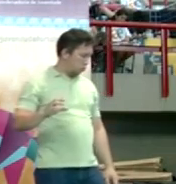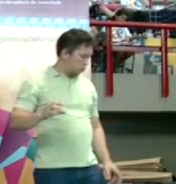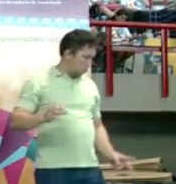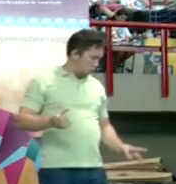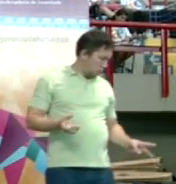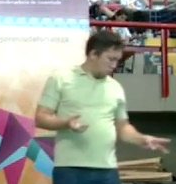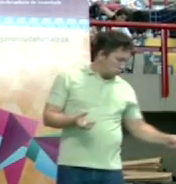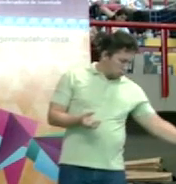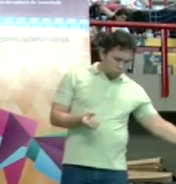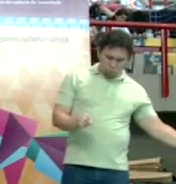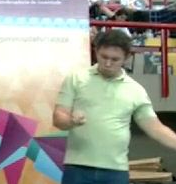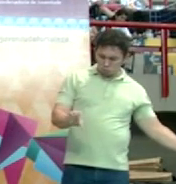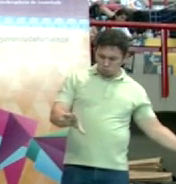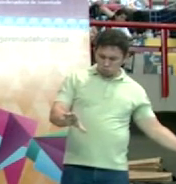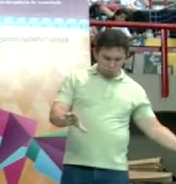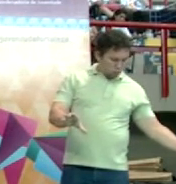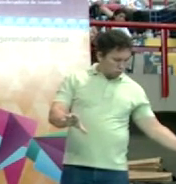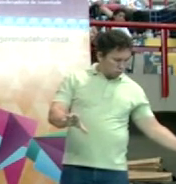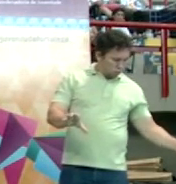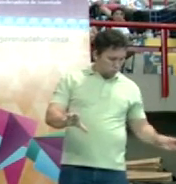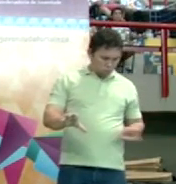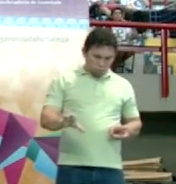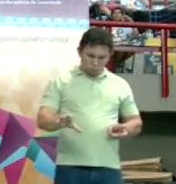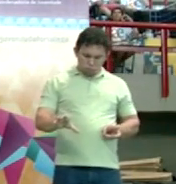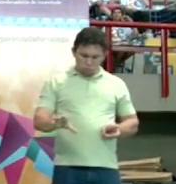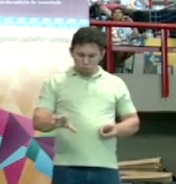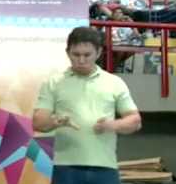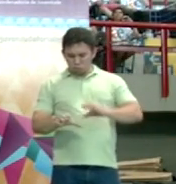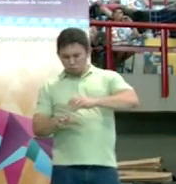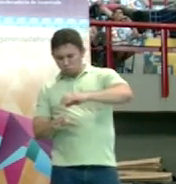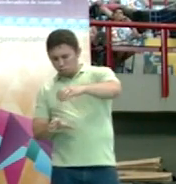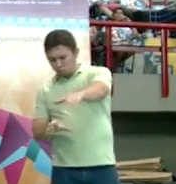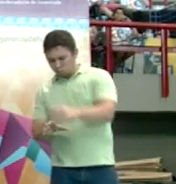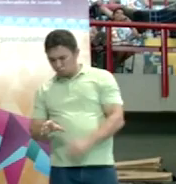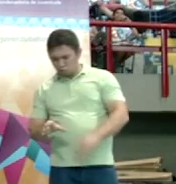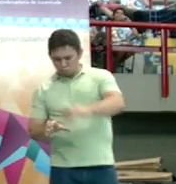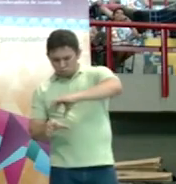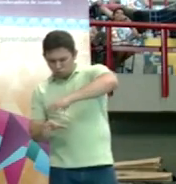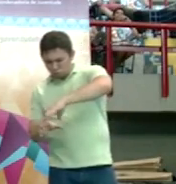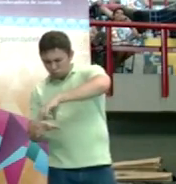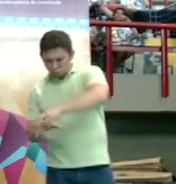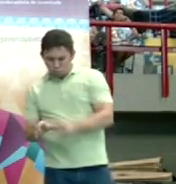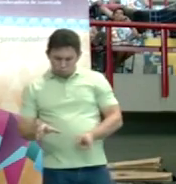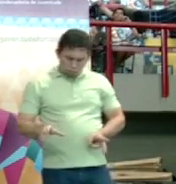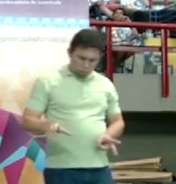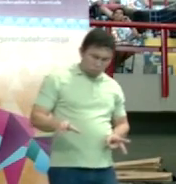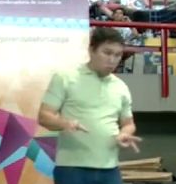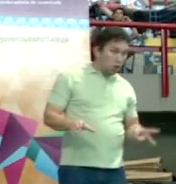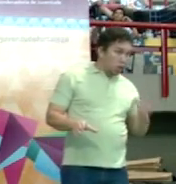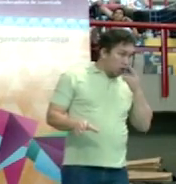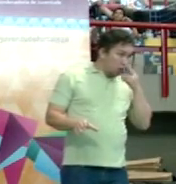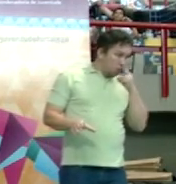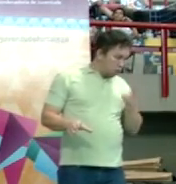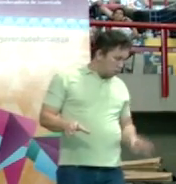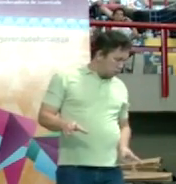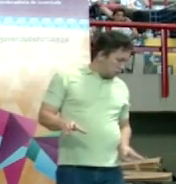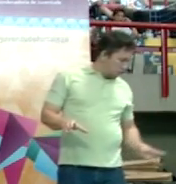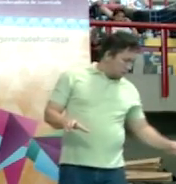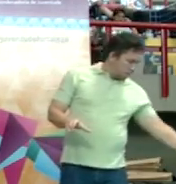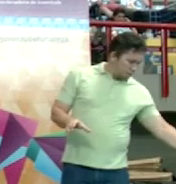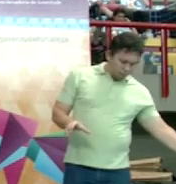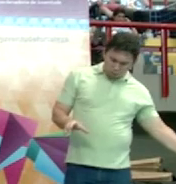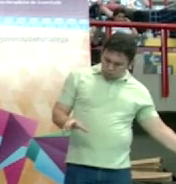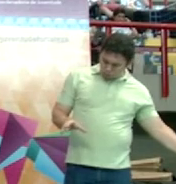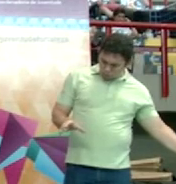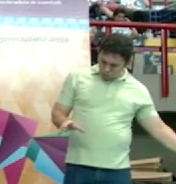tomada. Tirei. Peguei uma outra lâmpada, liguei na mesma tomada. O que é que